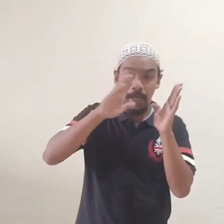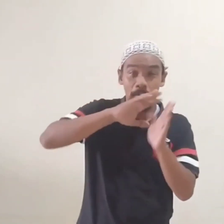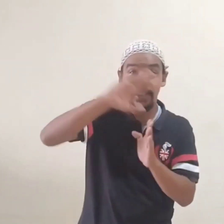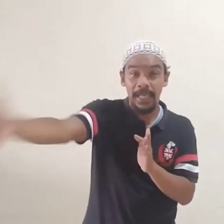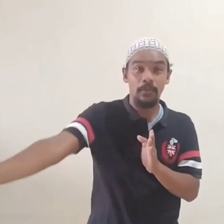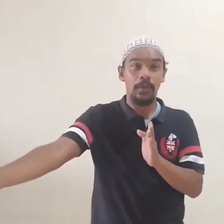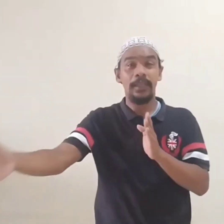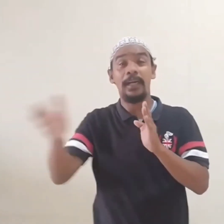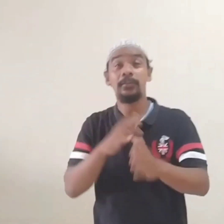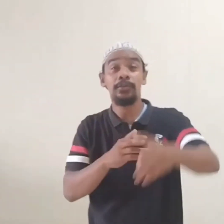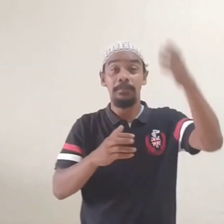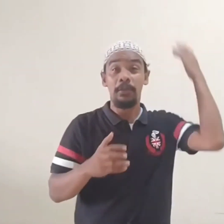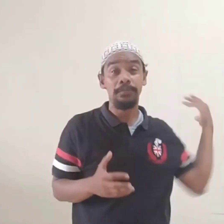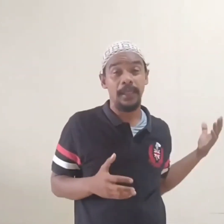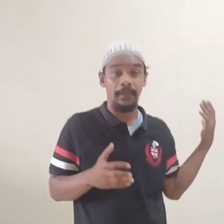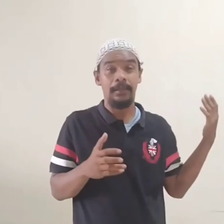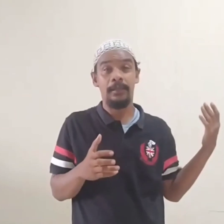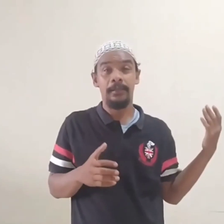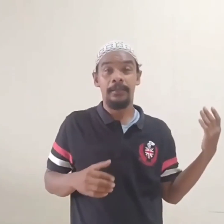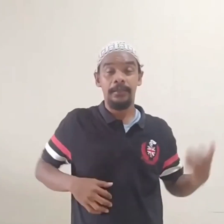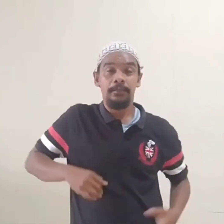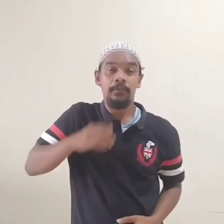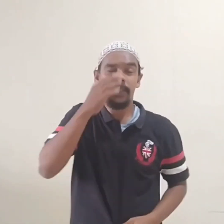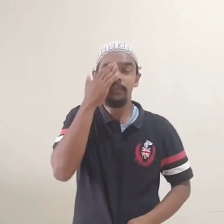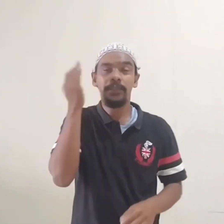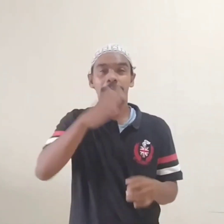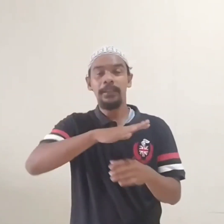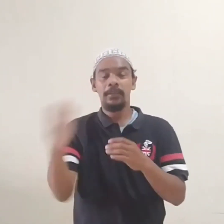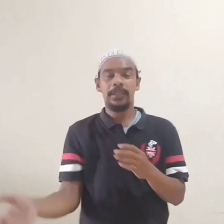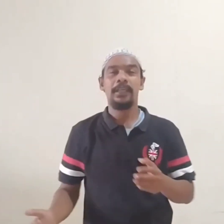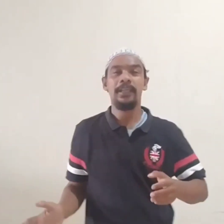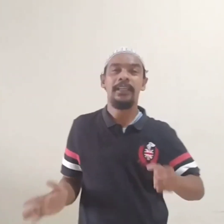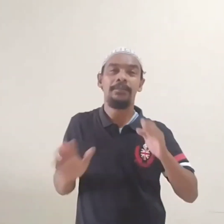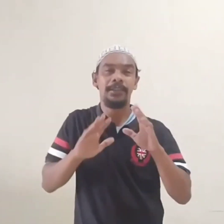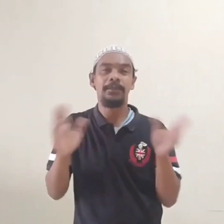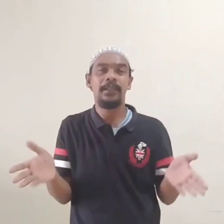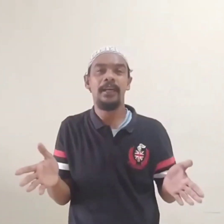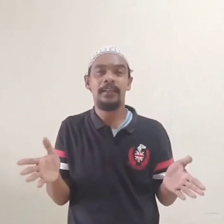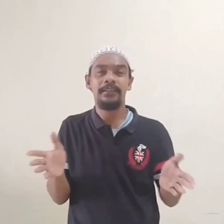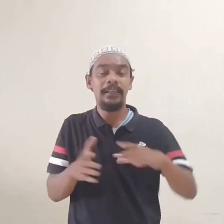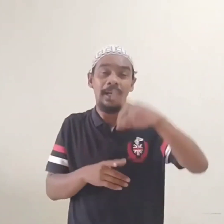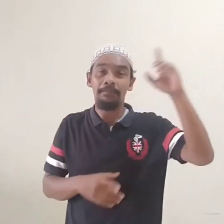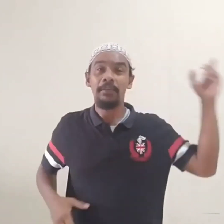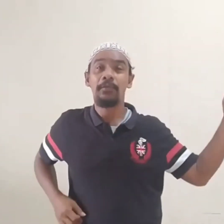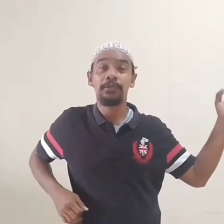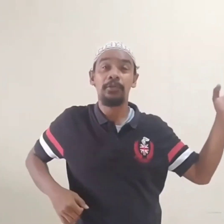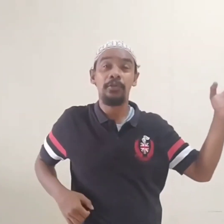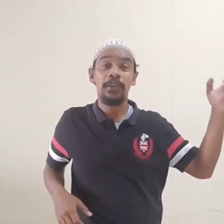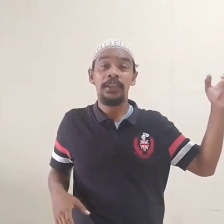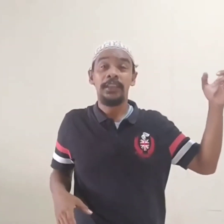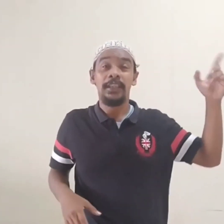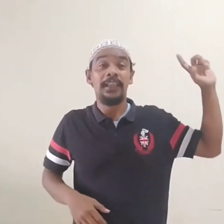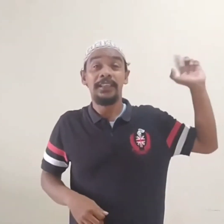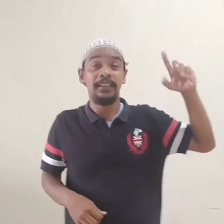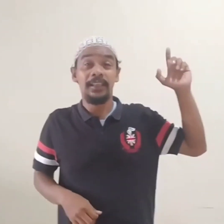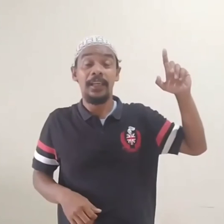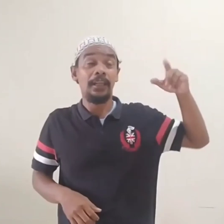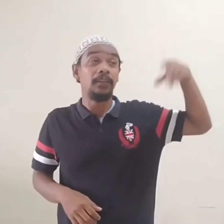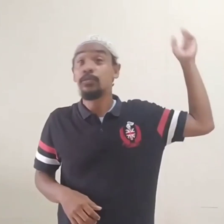mau dilakukan atau sebelumnya. Mungkin teman-teman kalau sekarang ini nggak bisa berenang, jadi ambil foto kegiatan renang yang